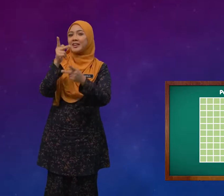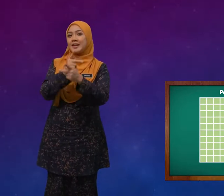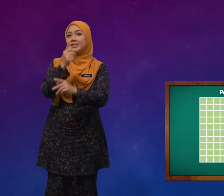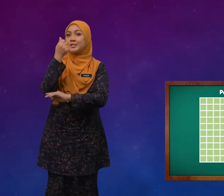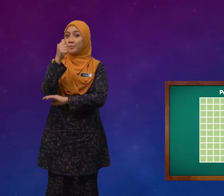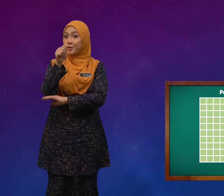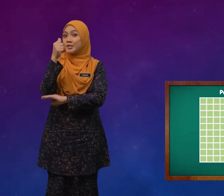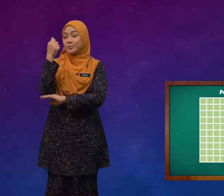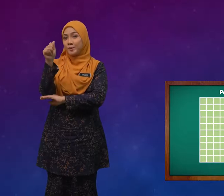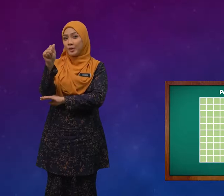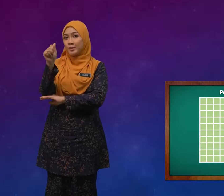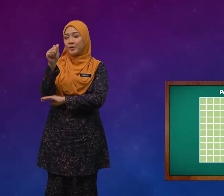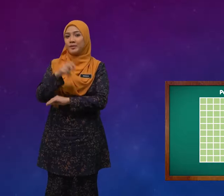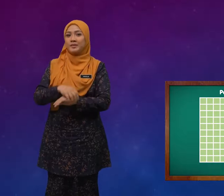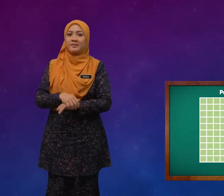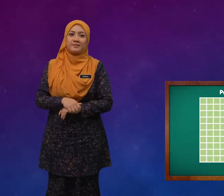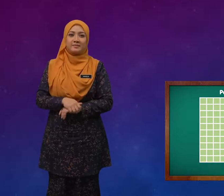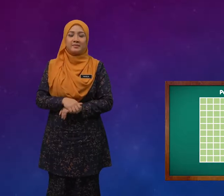kali 10-10.